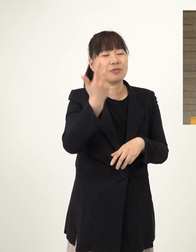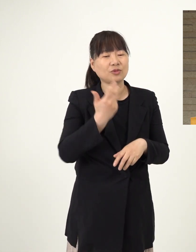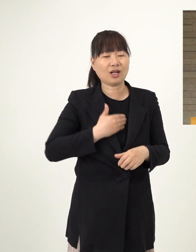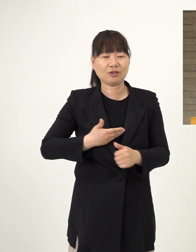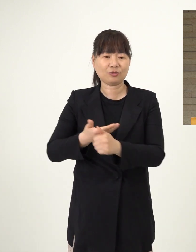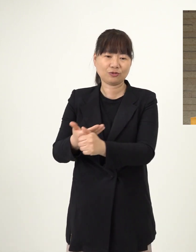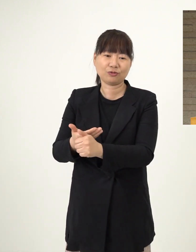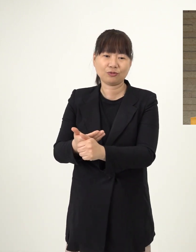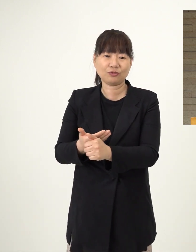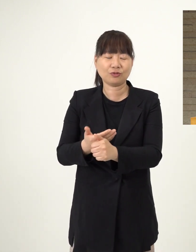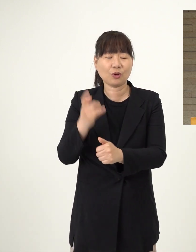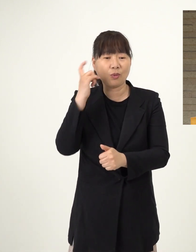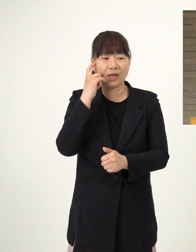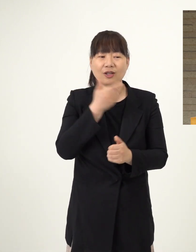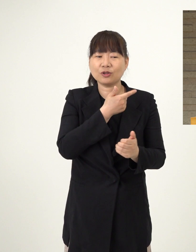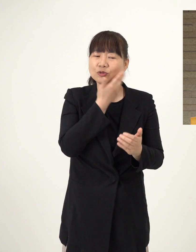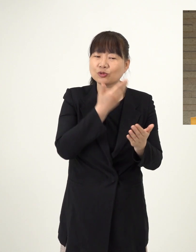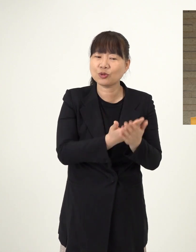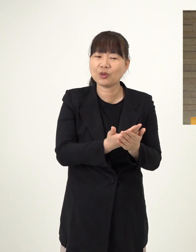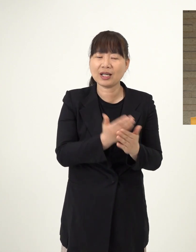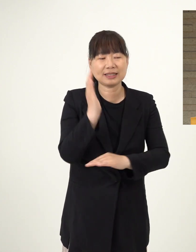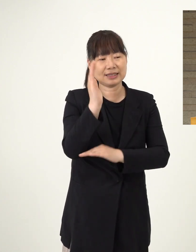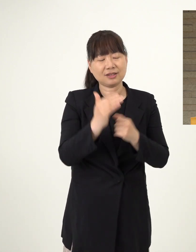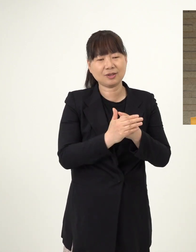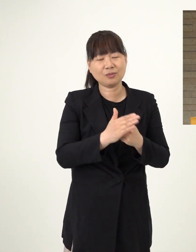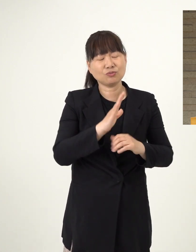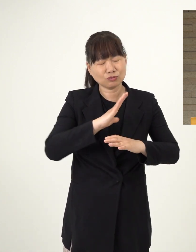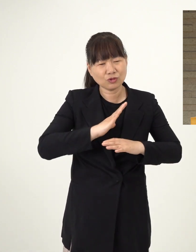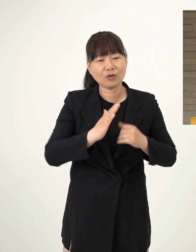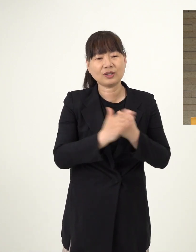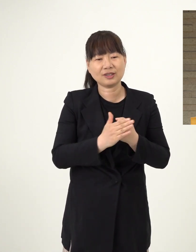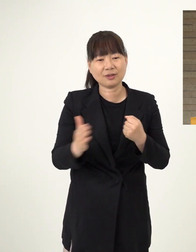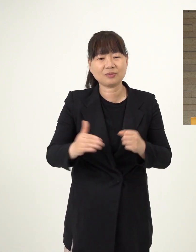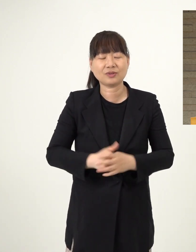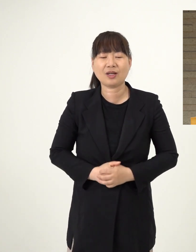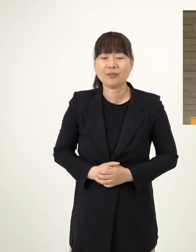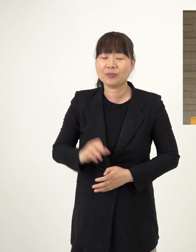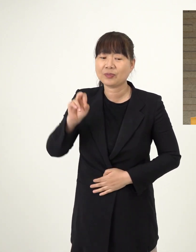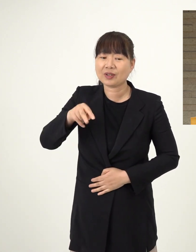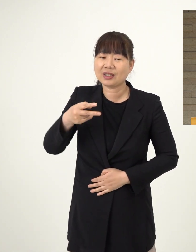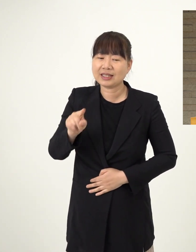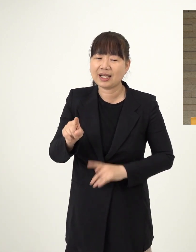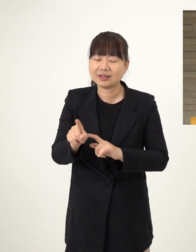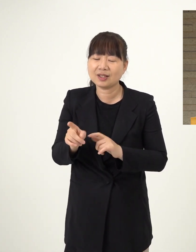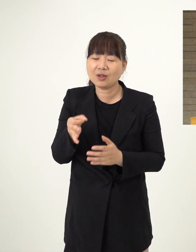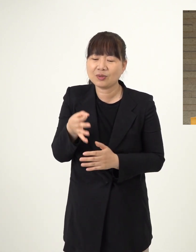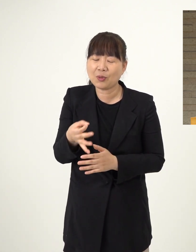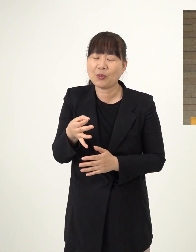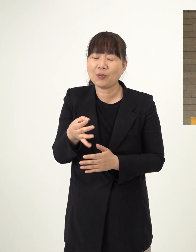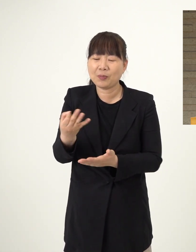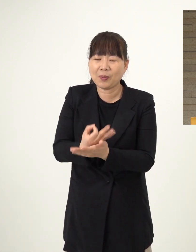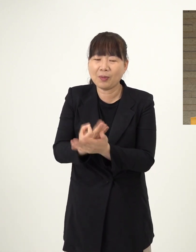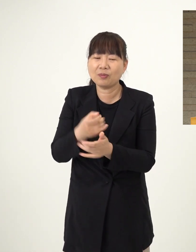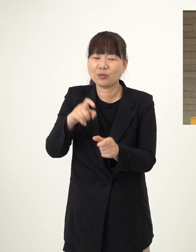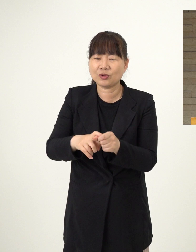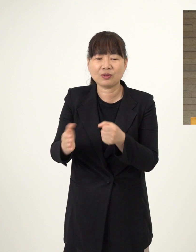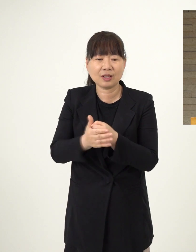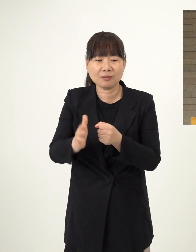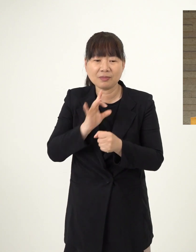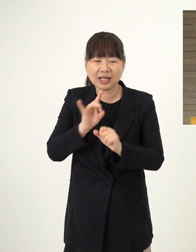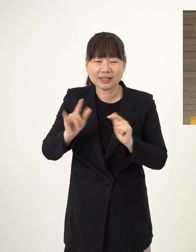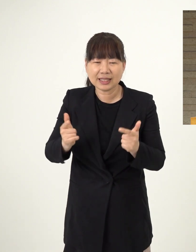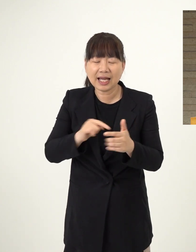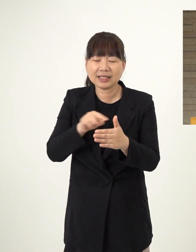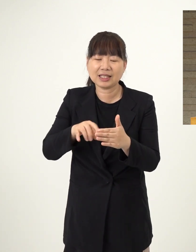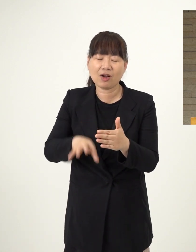아주 중요한 얘기입니다. 아주 무서운 얘기입니다. 유다는 꼭 돈 때문만이 아니었어요. 이미